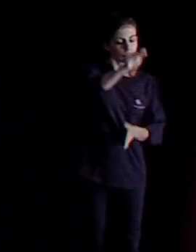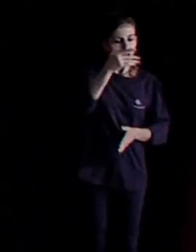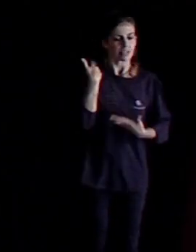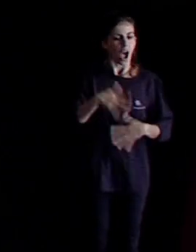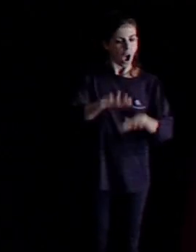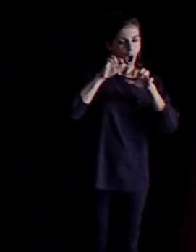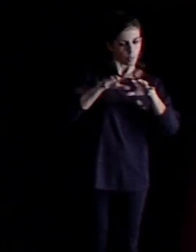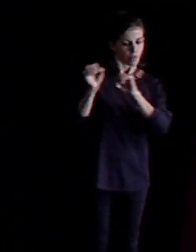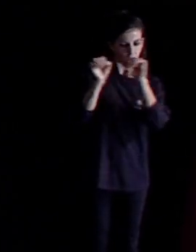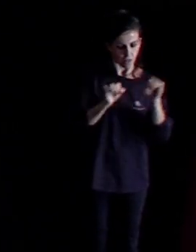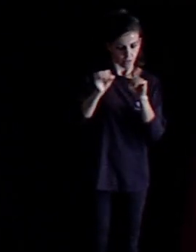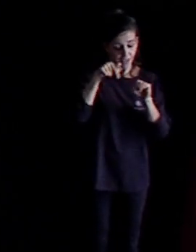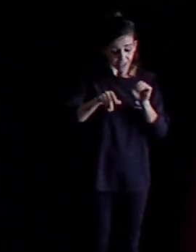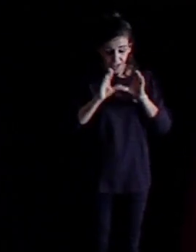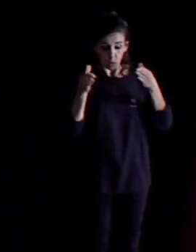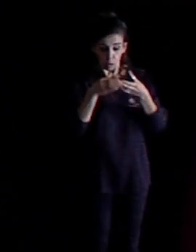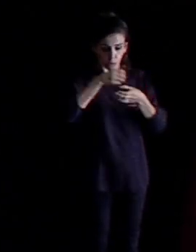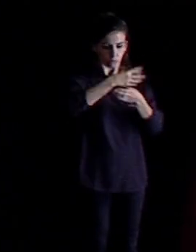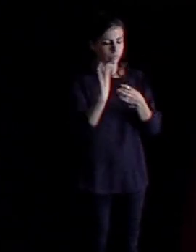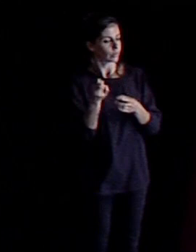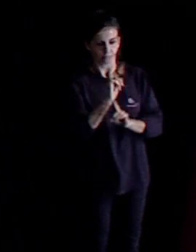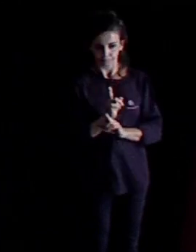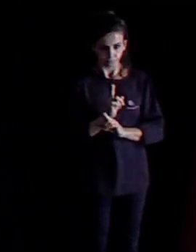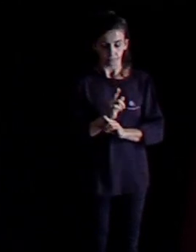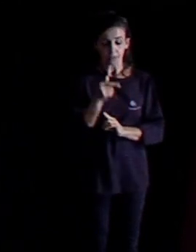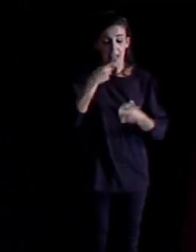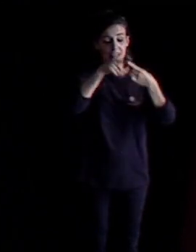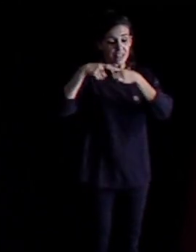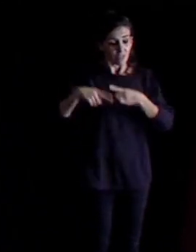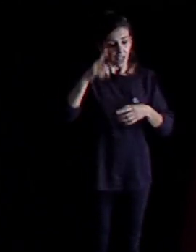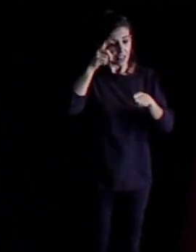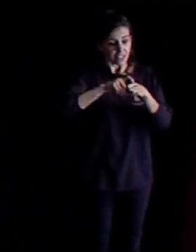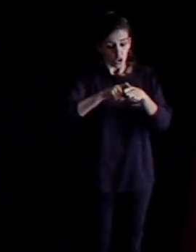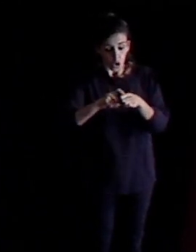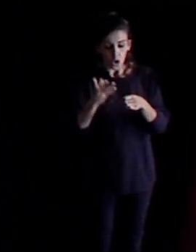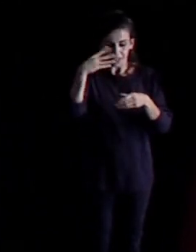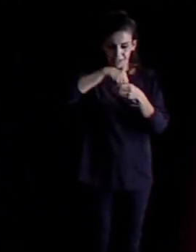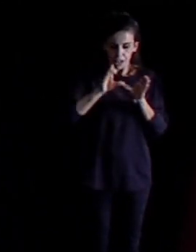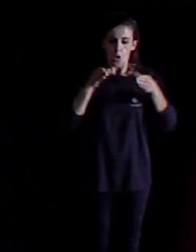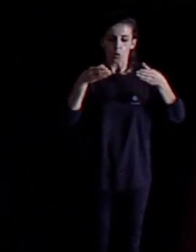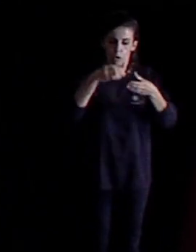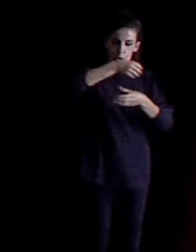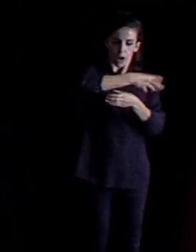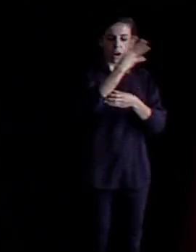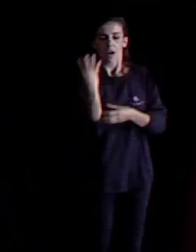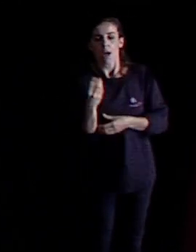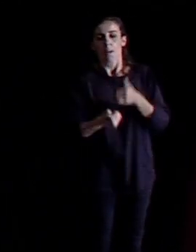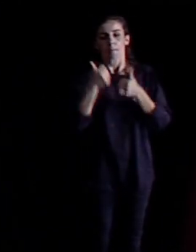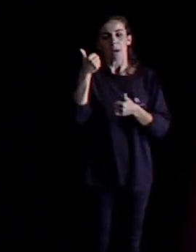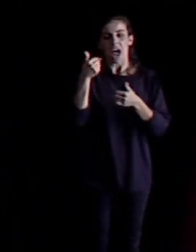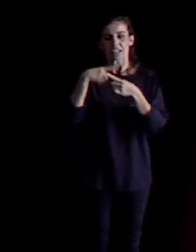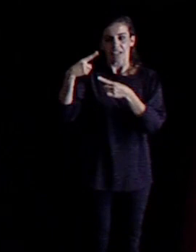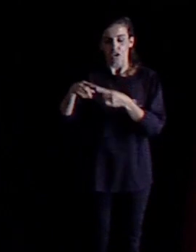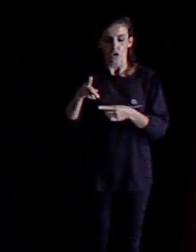Las consecuencias psicológicas en este tipo de colectivo, de LGTBI, tienen más trastorno por